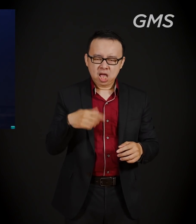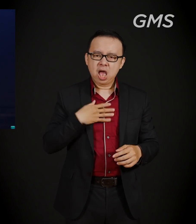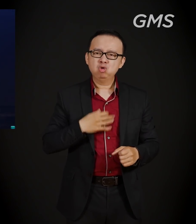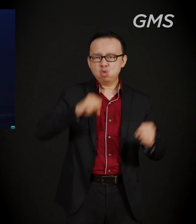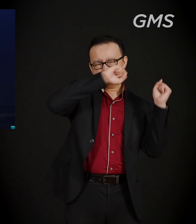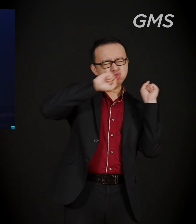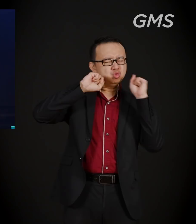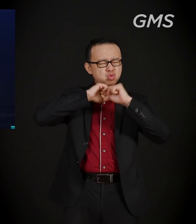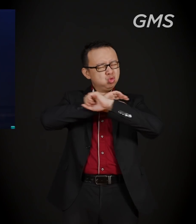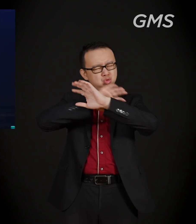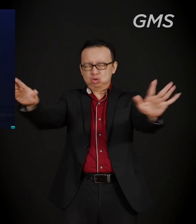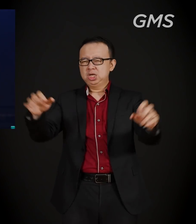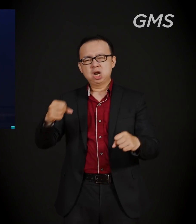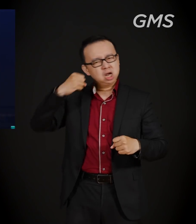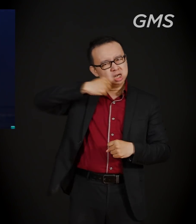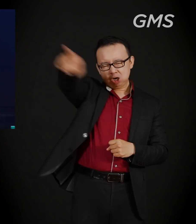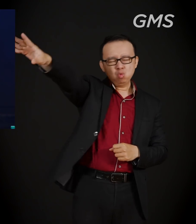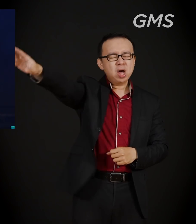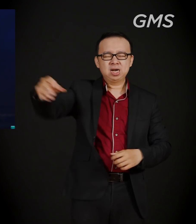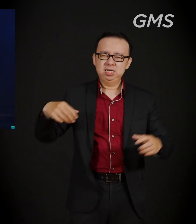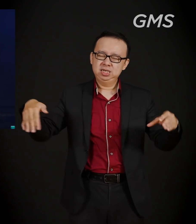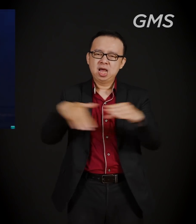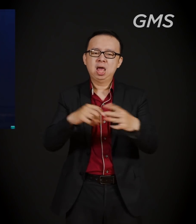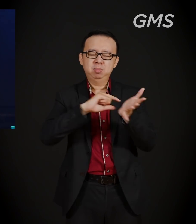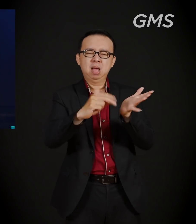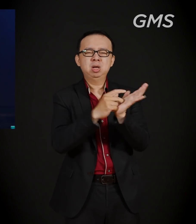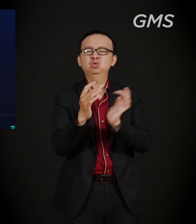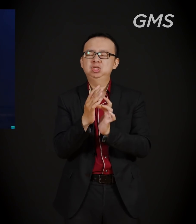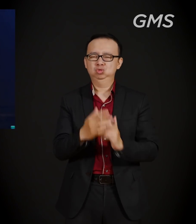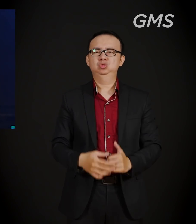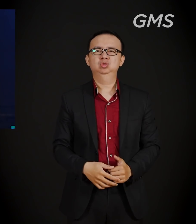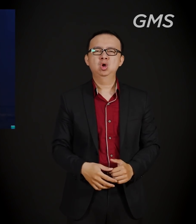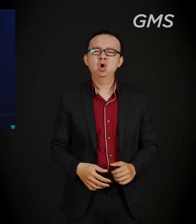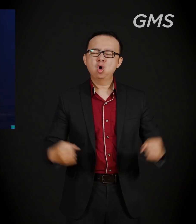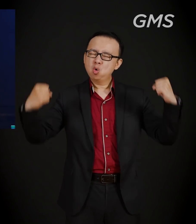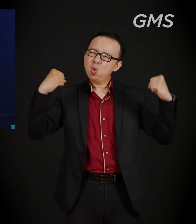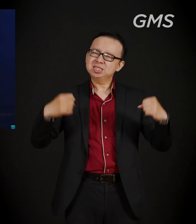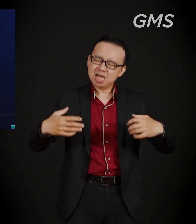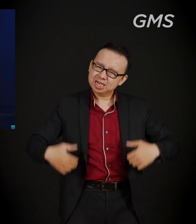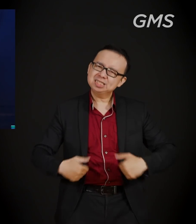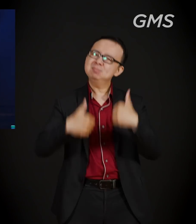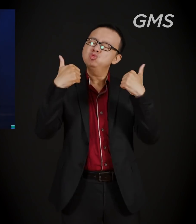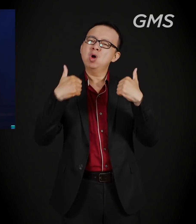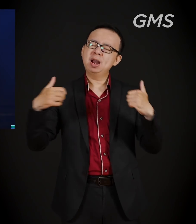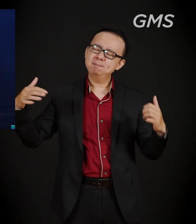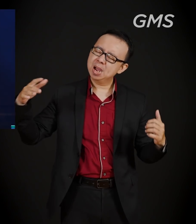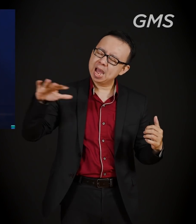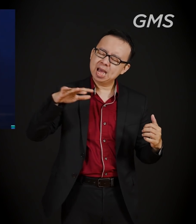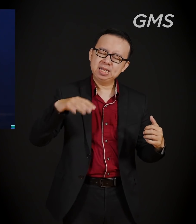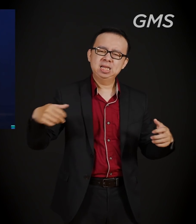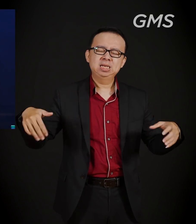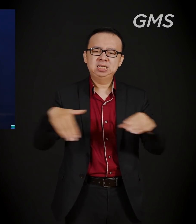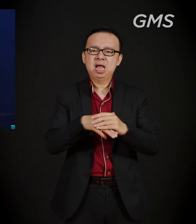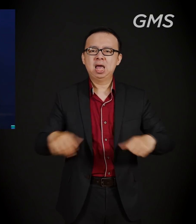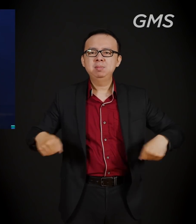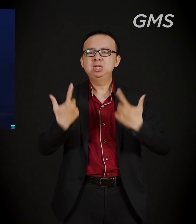patahkan di dalam nama Yesus. Keluar dalam nama Yesus. Kuasa kesembuhan mengalir dalam tubuh kami. Karena Yesus kami tidak berubah dulu kemarin